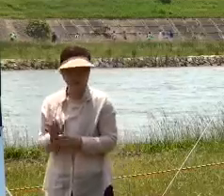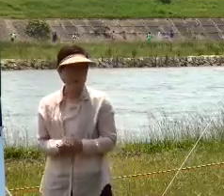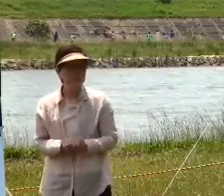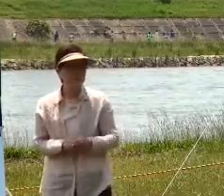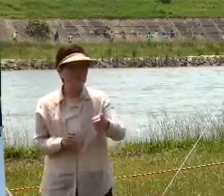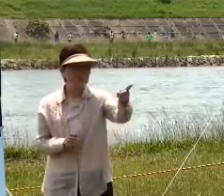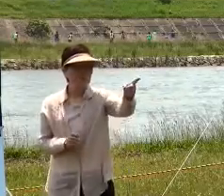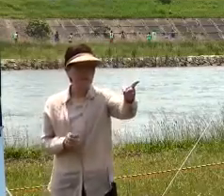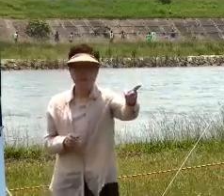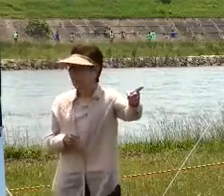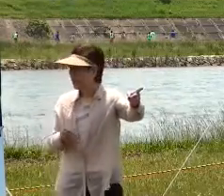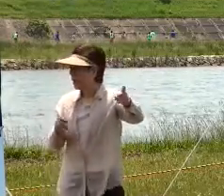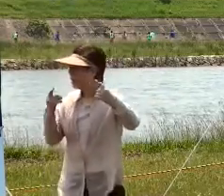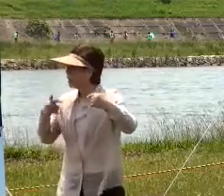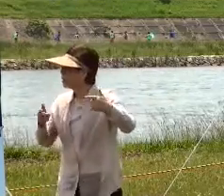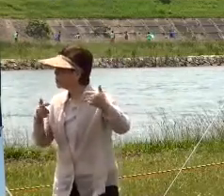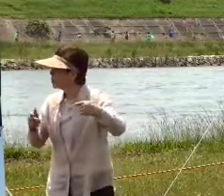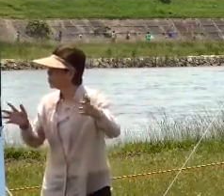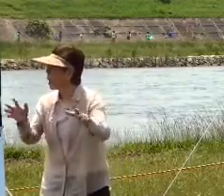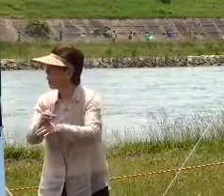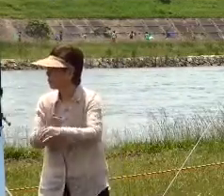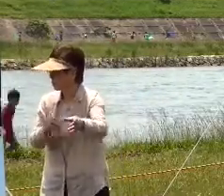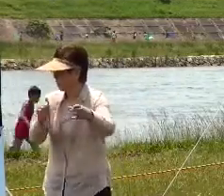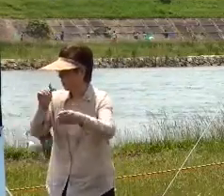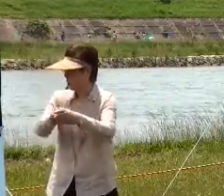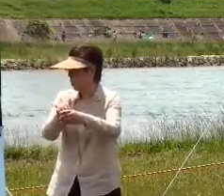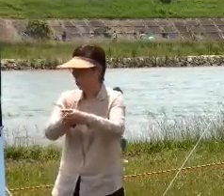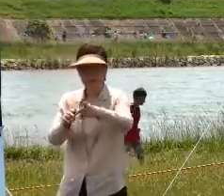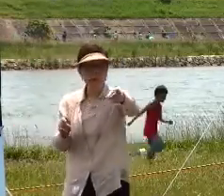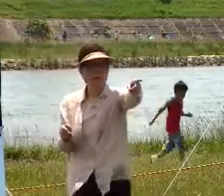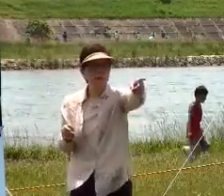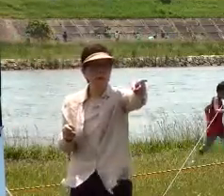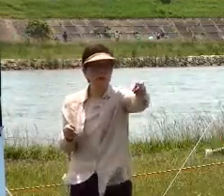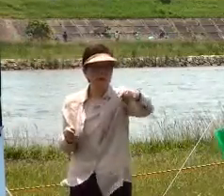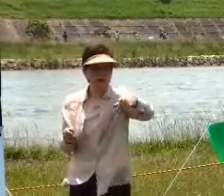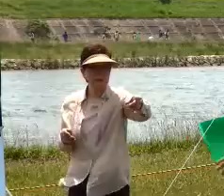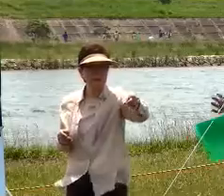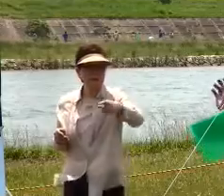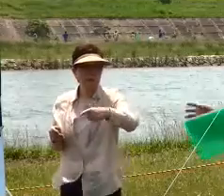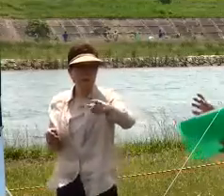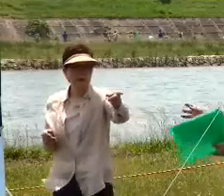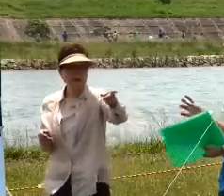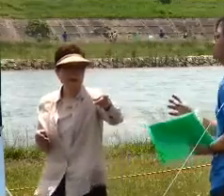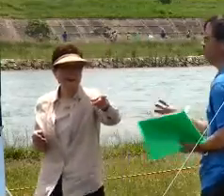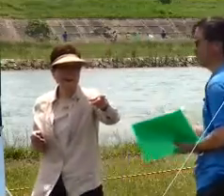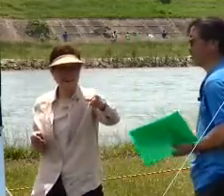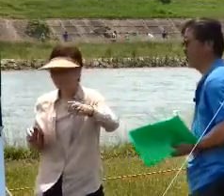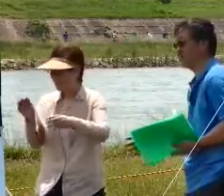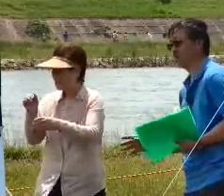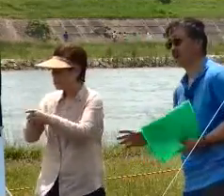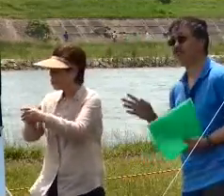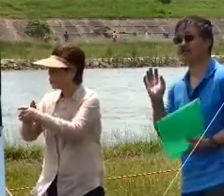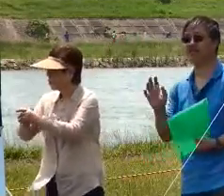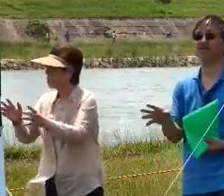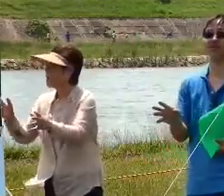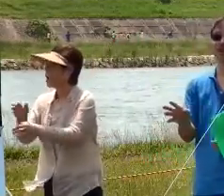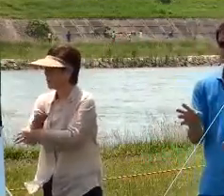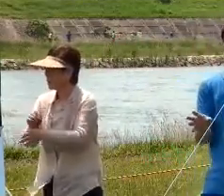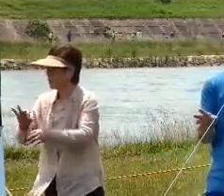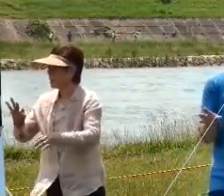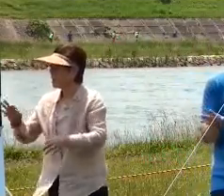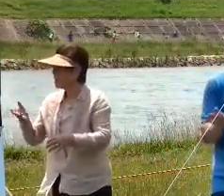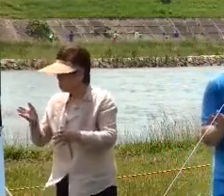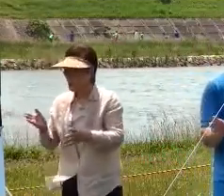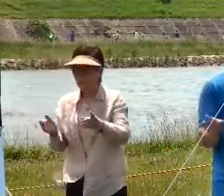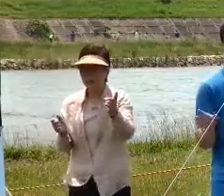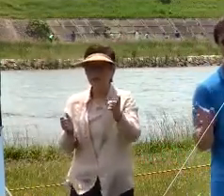私もしょっちゅう財布をなくします。しょっちゅうなくします。しょっちゅうなくすんだけど完全になくしたこと